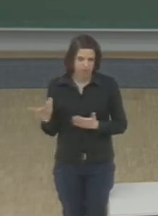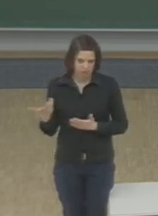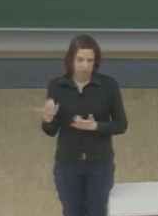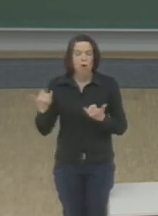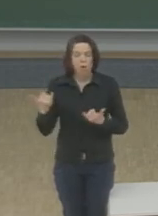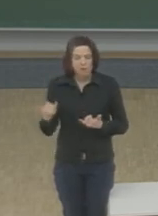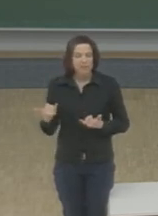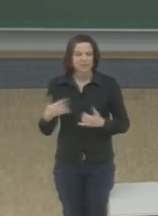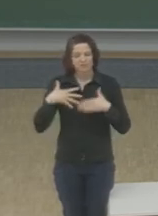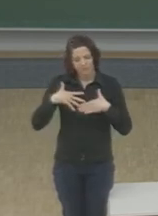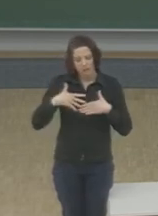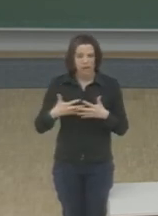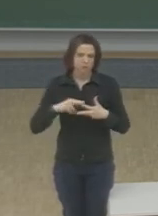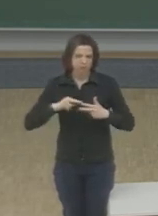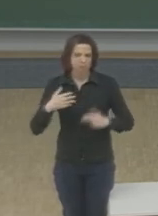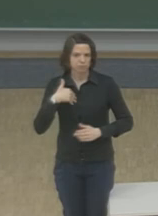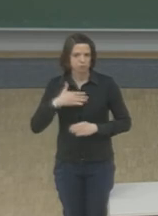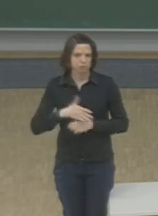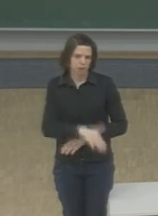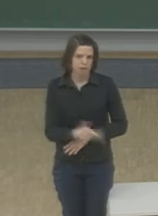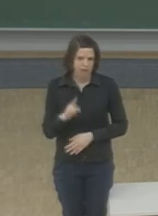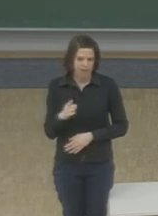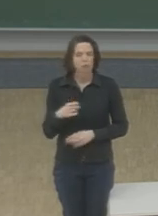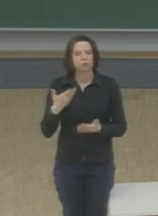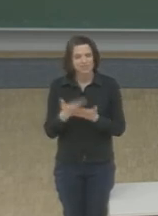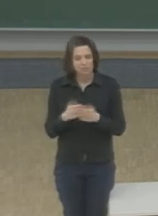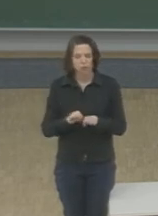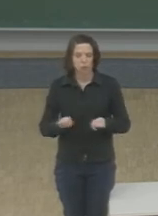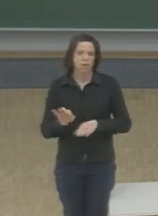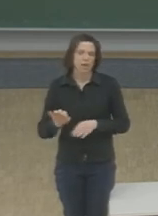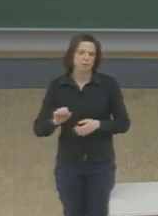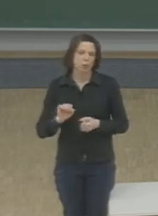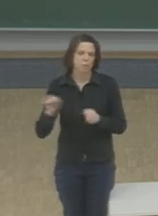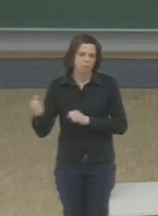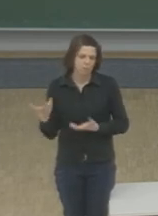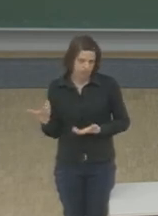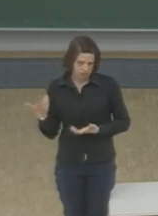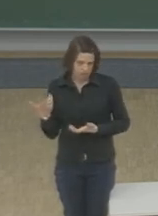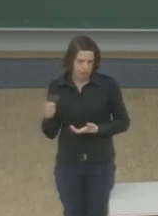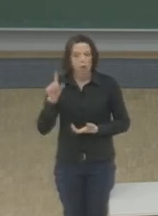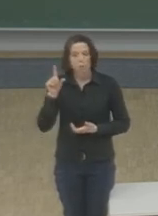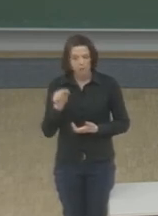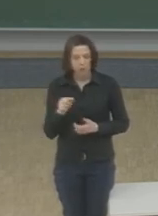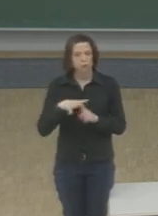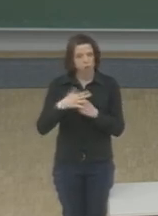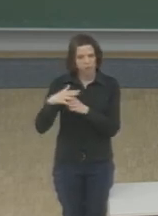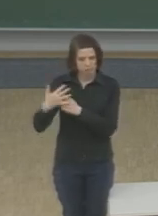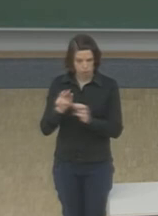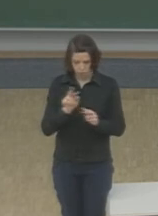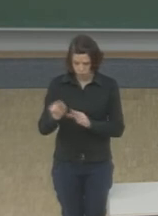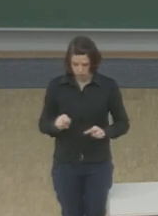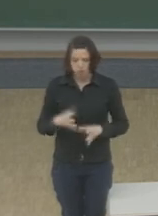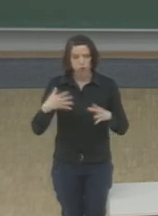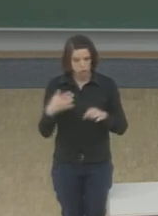dann Grundlage für Performance, das heißt das erfolgreiche Sprachhandeln in unterschiedlichen Kontexten und